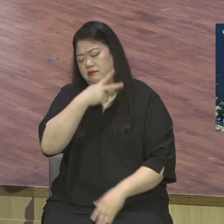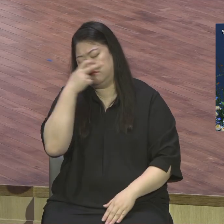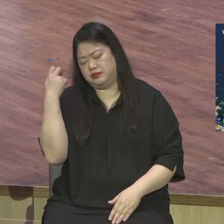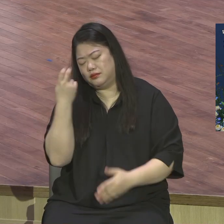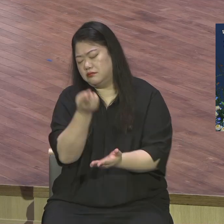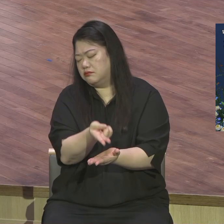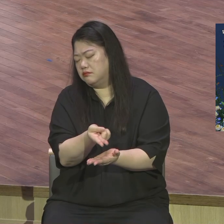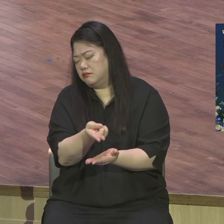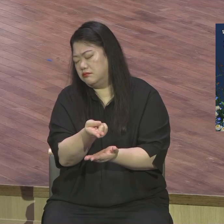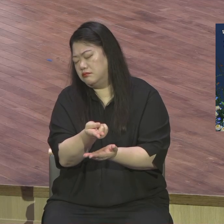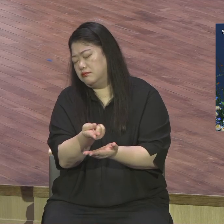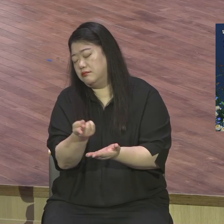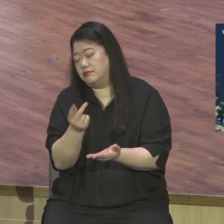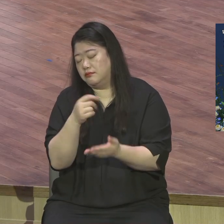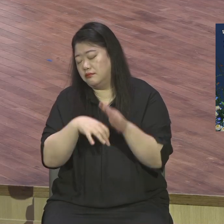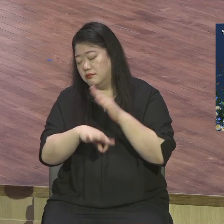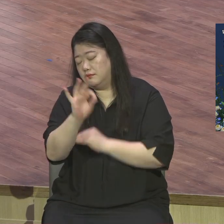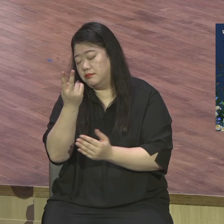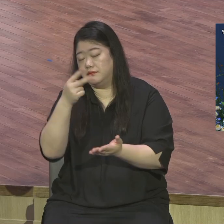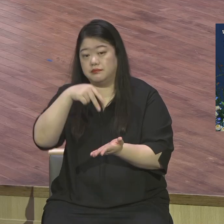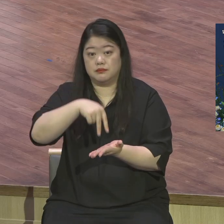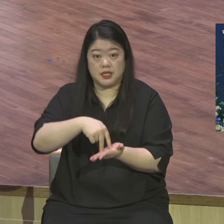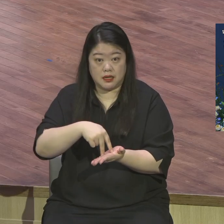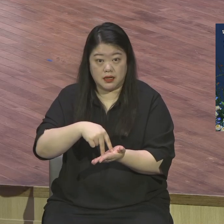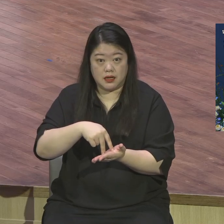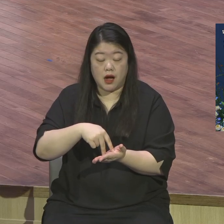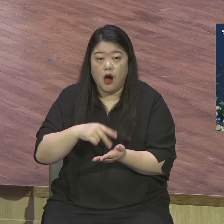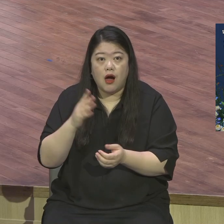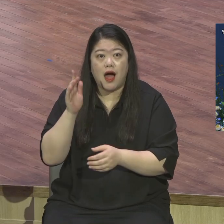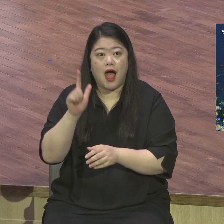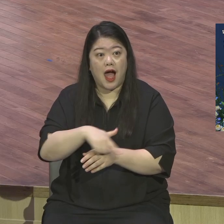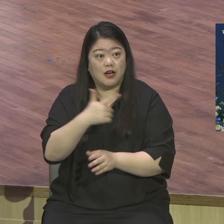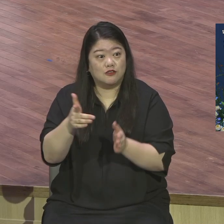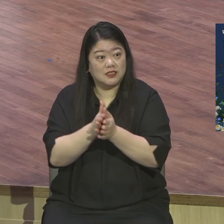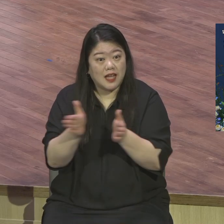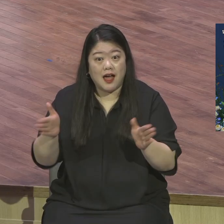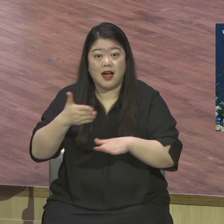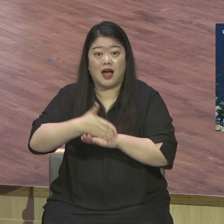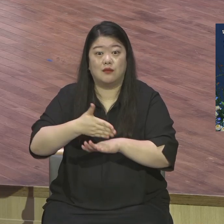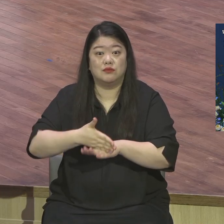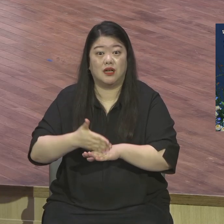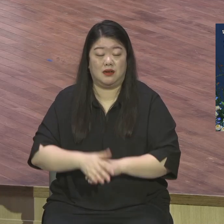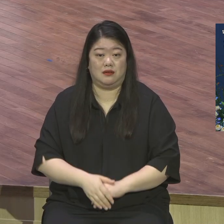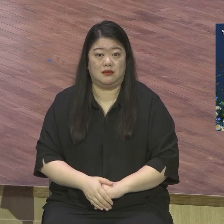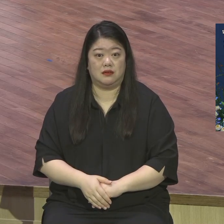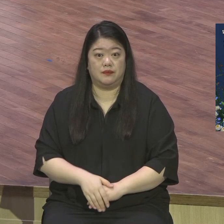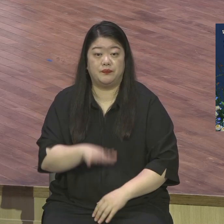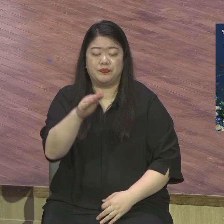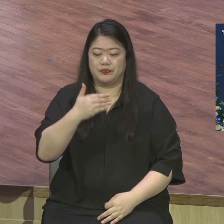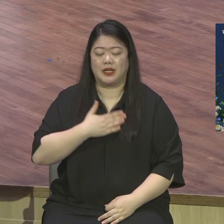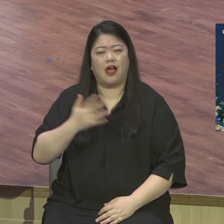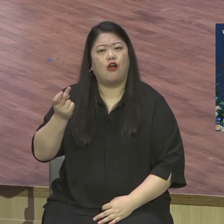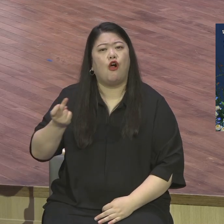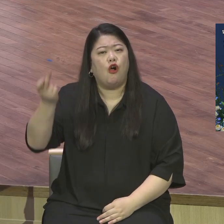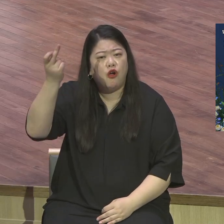왜냐 우리 형님도 주무시다 돌아갔으니까 주무시다 아픈데 하나도 없어요